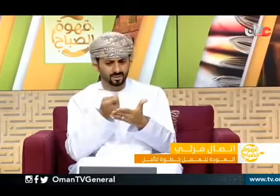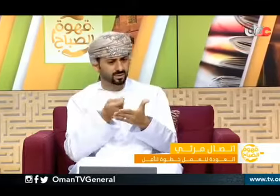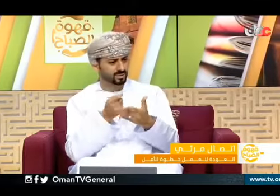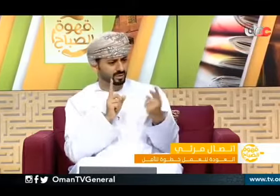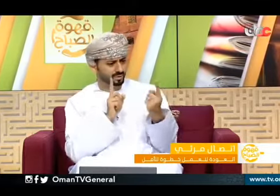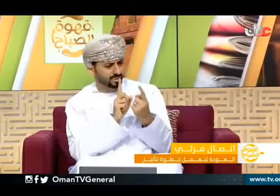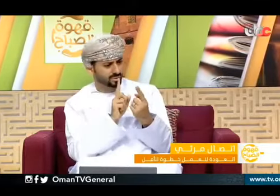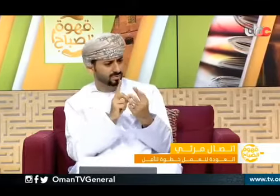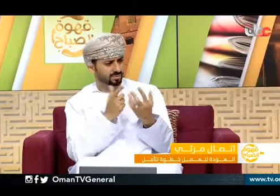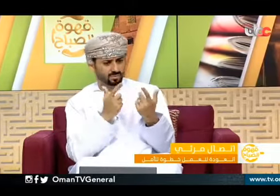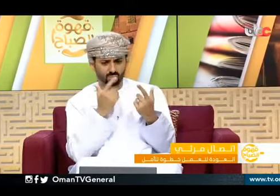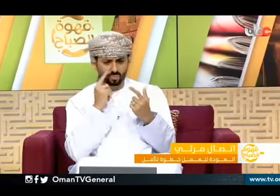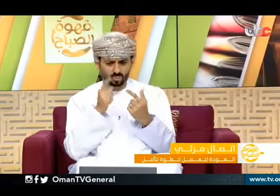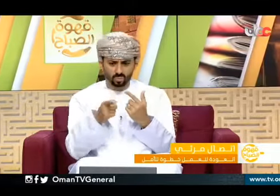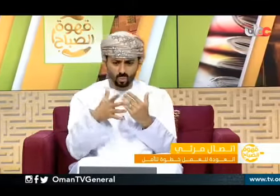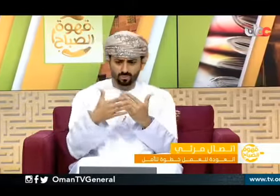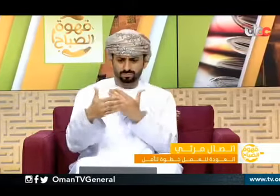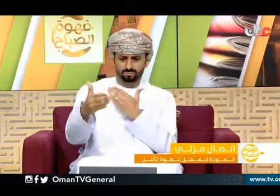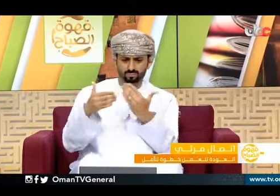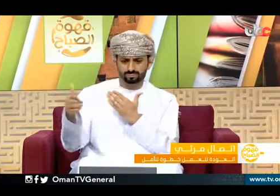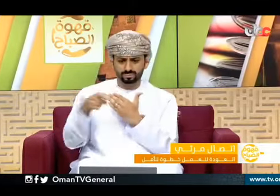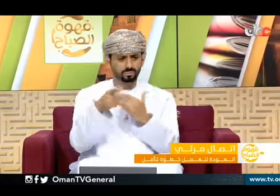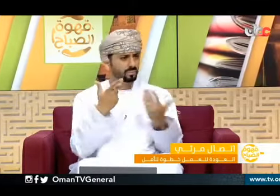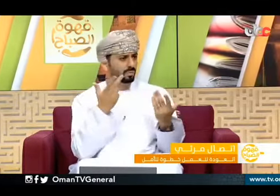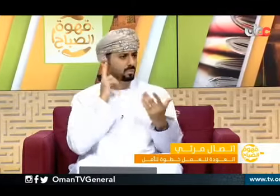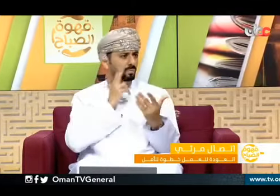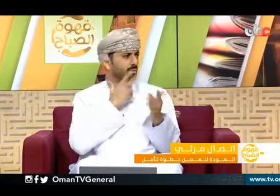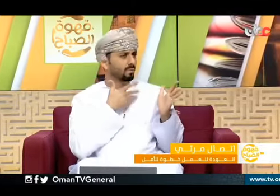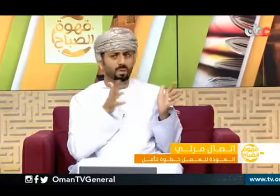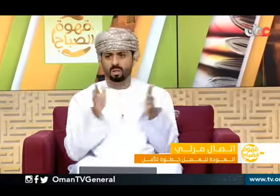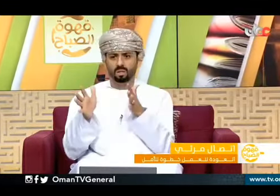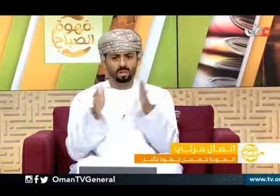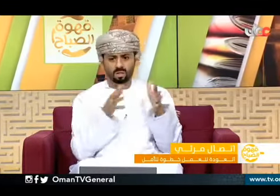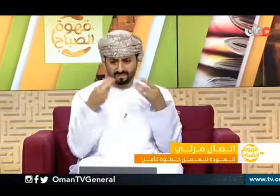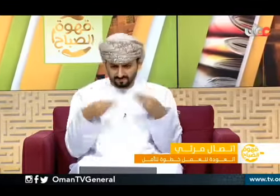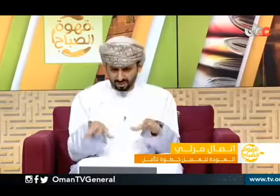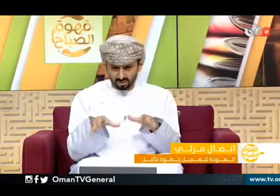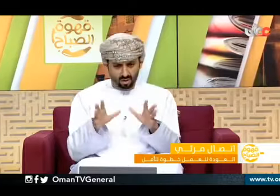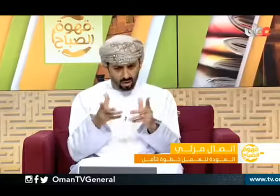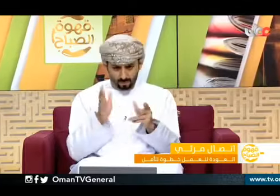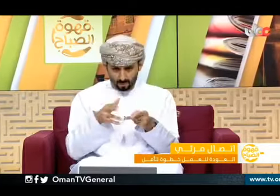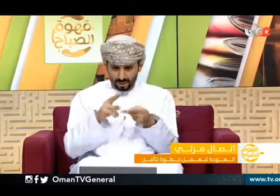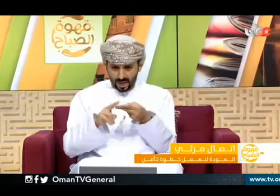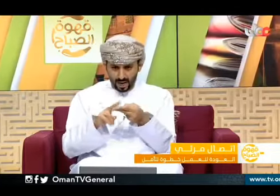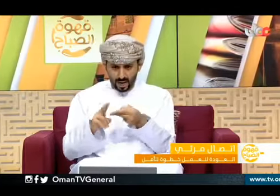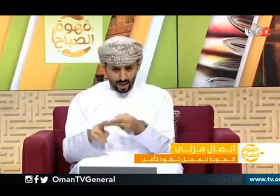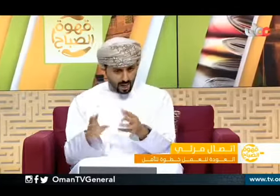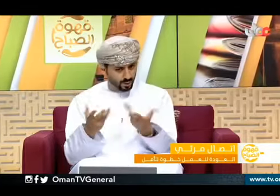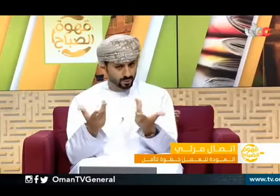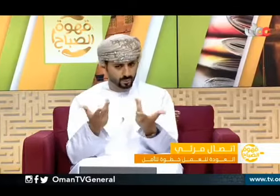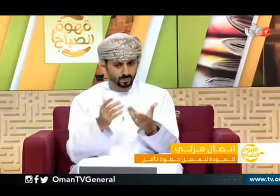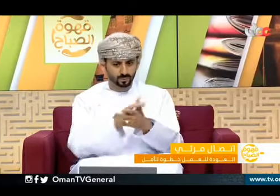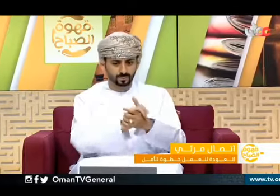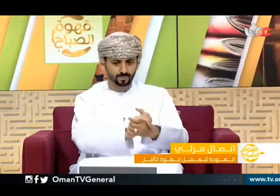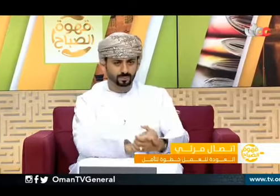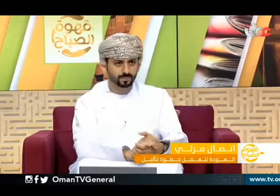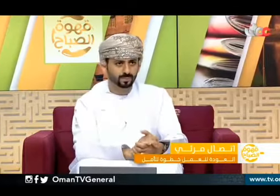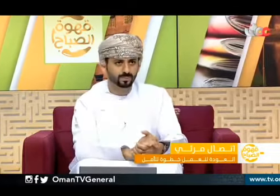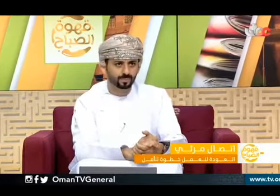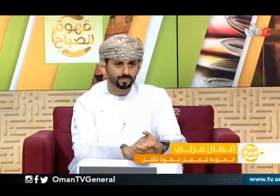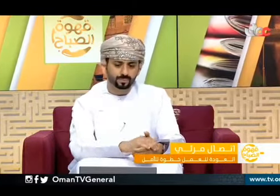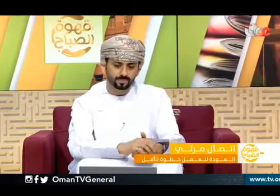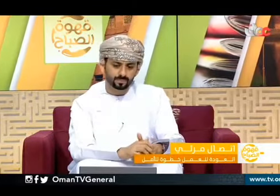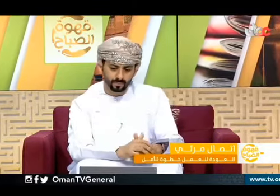ربما تعتمد على قراءة الشفاه وأيضا التباعد، كيف الطريقة؟ هل